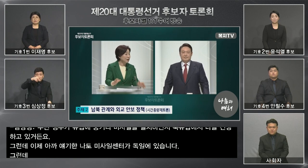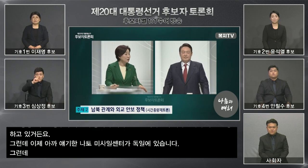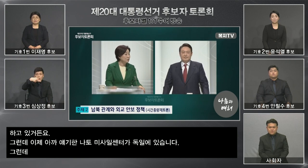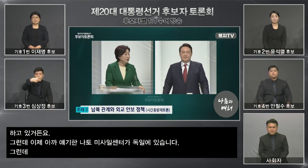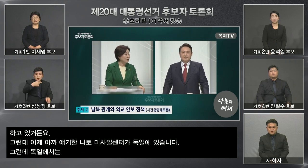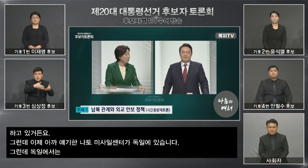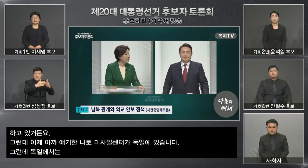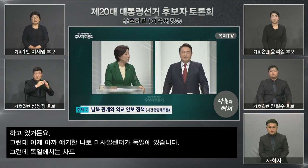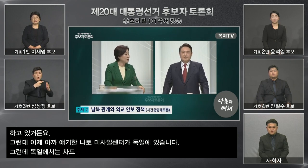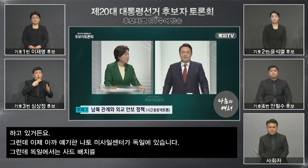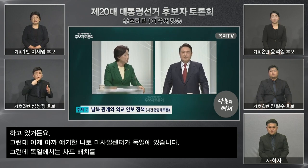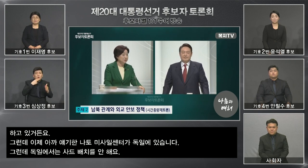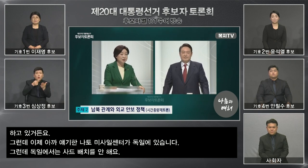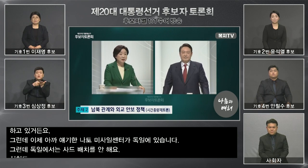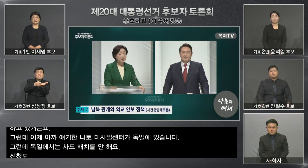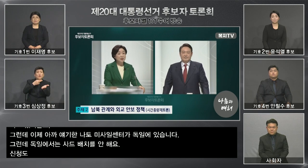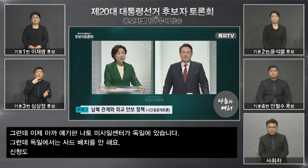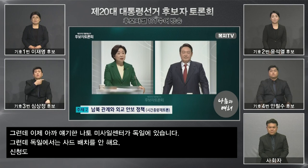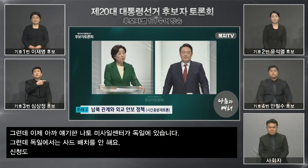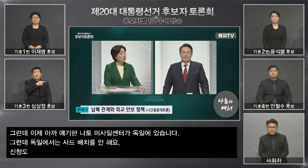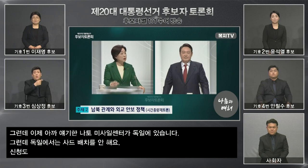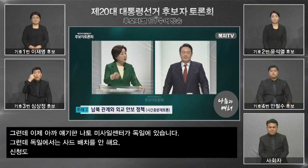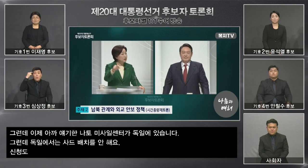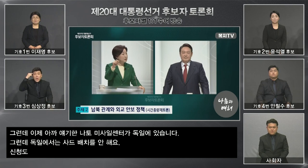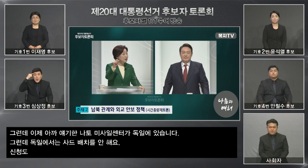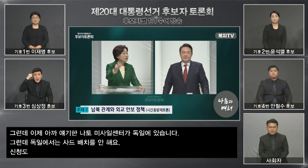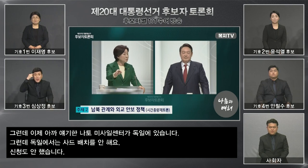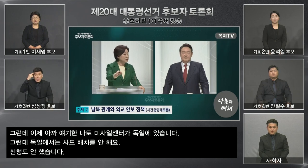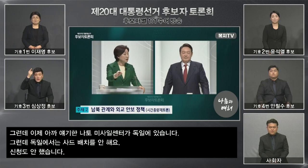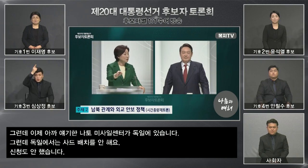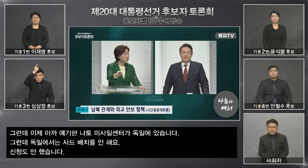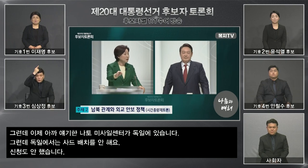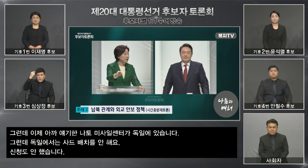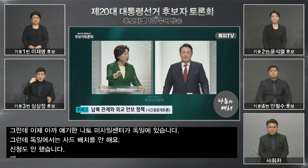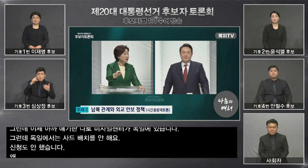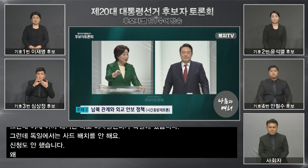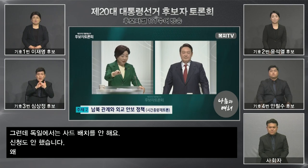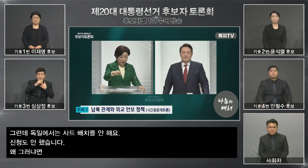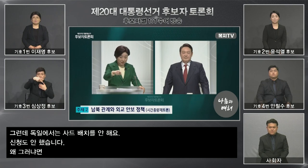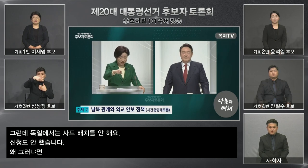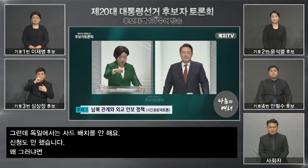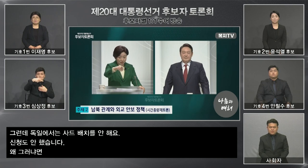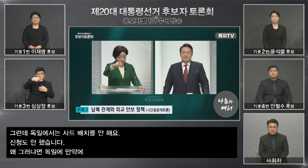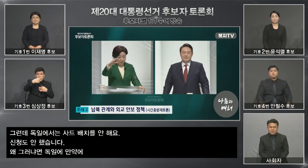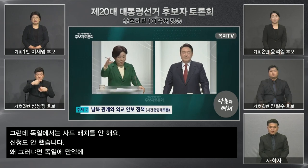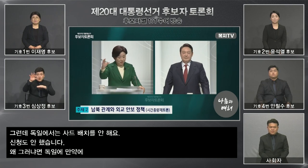신청도 안 했습니다. 왜 그러냐 하면 그러니까 독일에 만약에 사드를 배치할 경우에